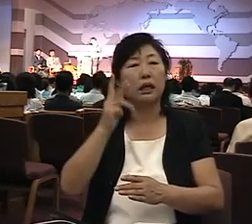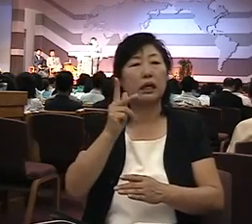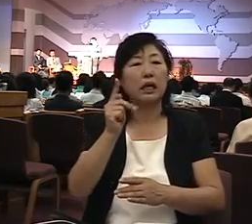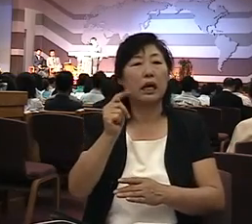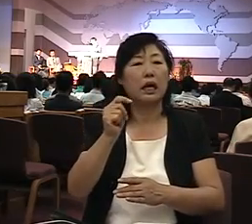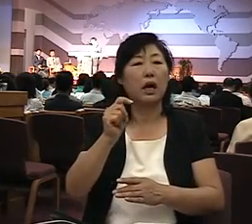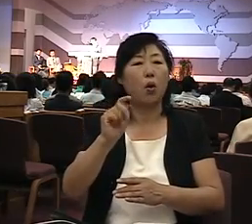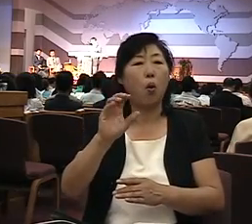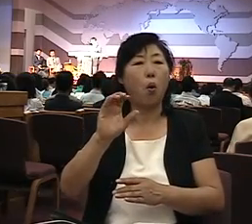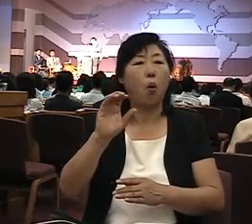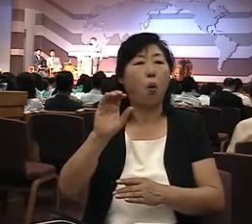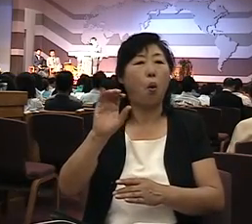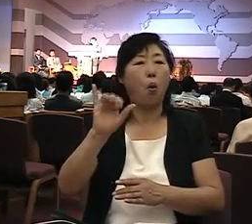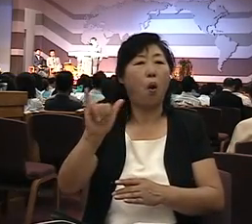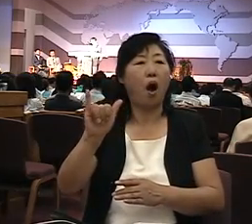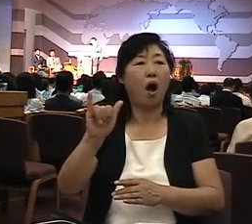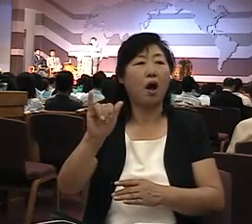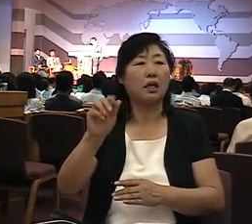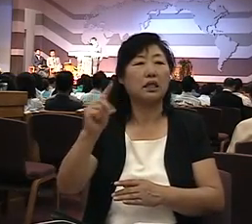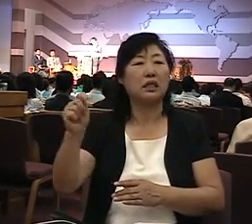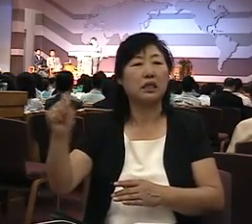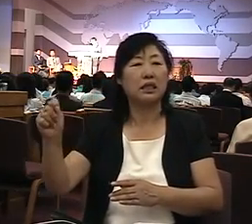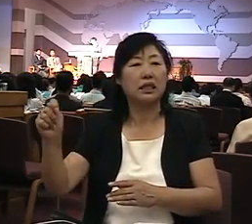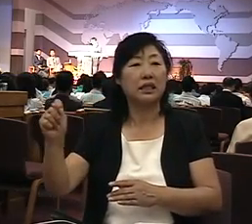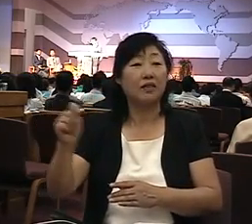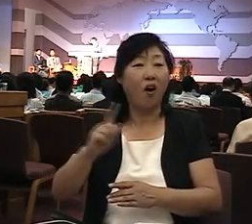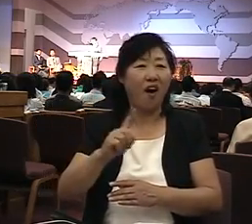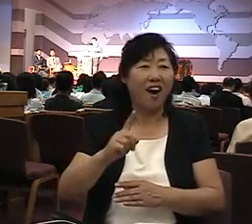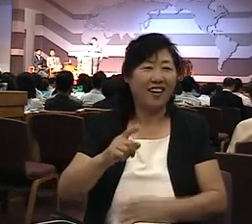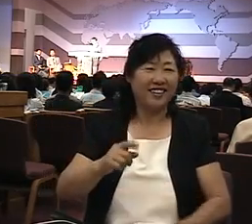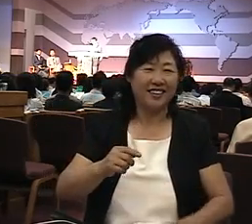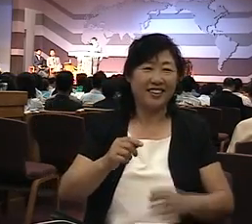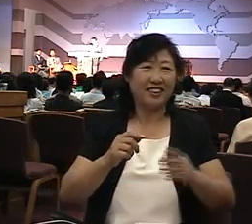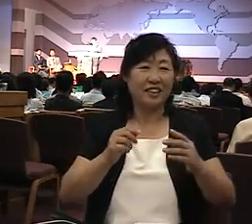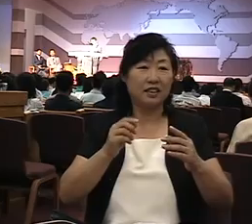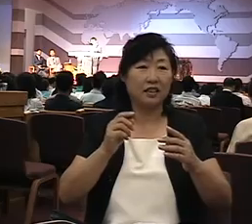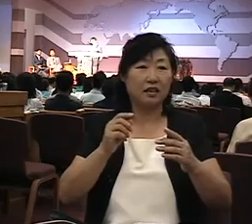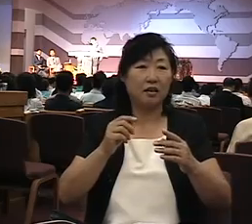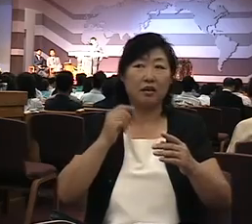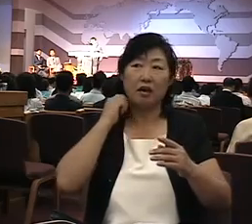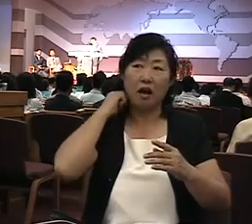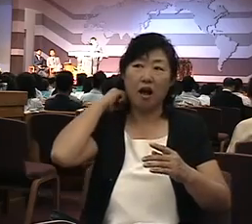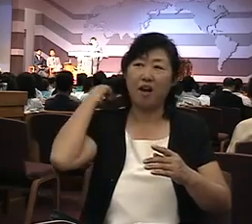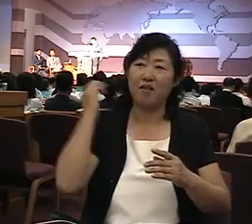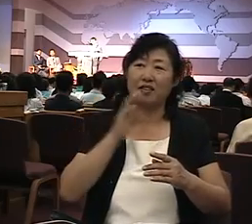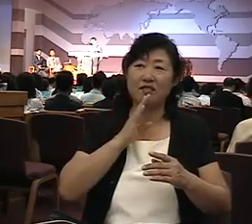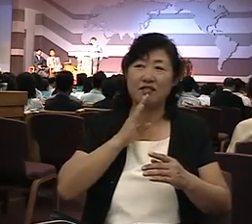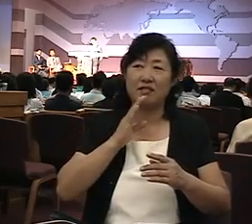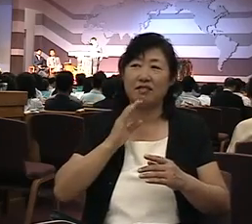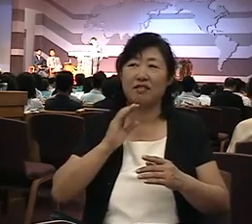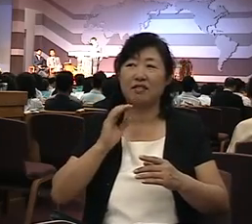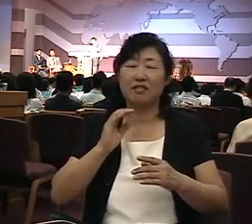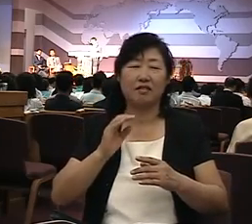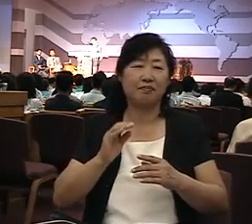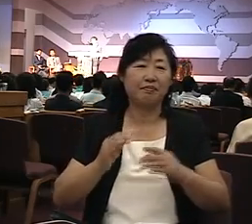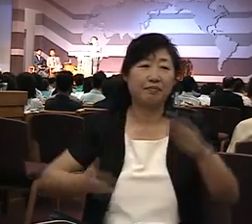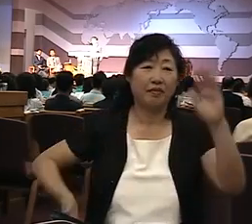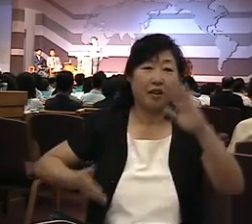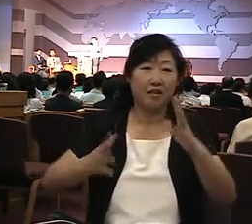가을학기 신청을 받습니다. 영어, 한어, 중등부, 고등부 이 학생들 많이 신청하도록